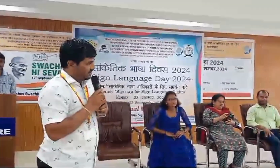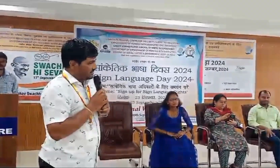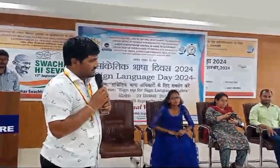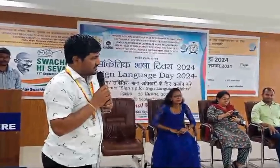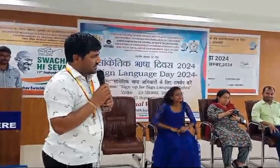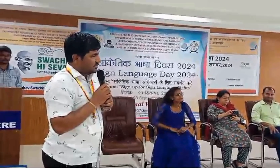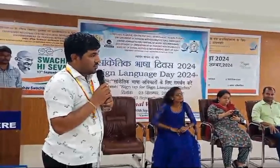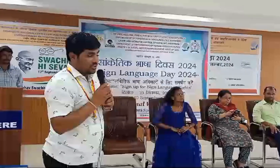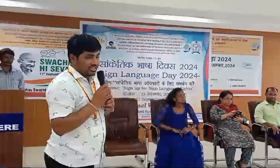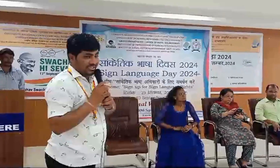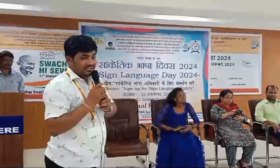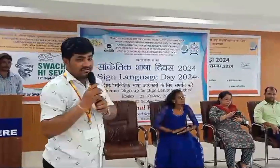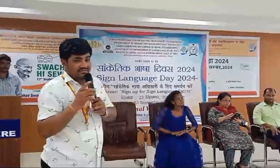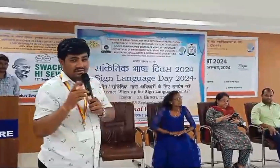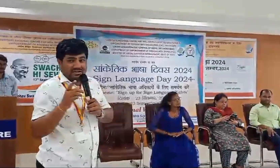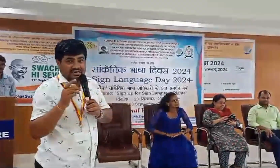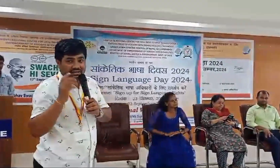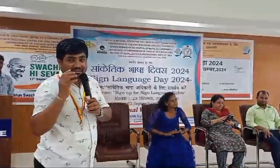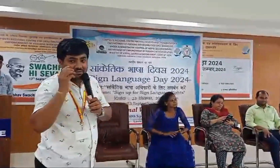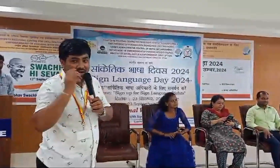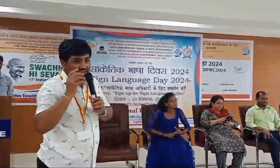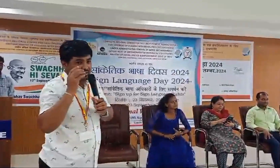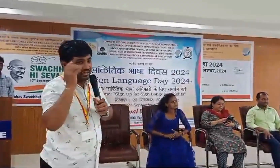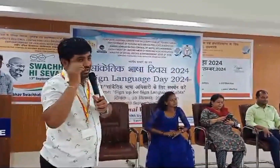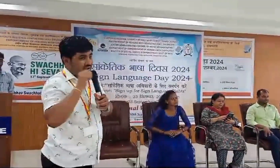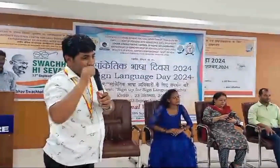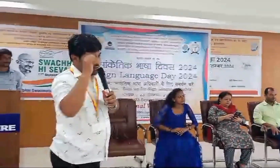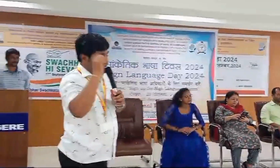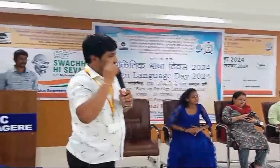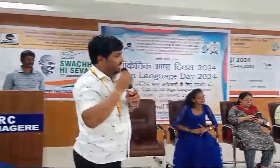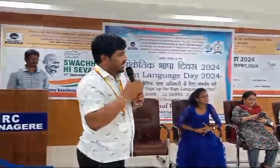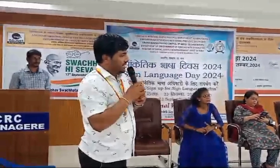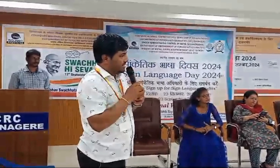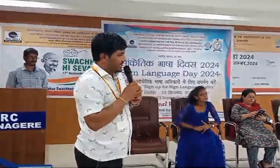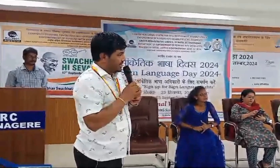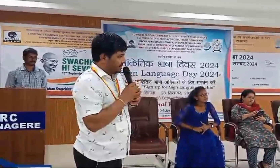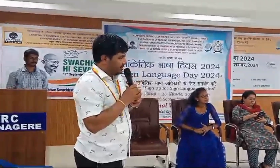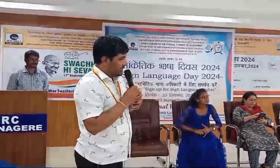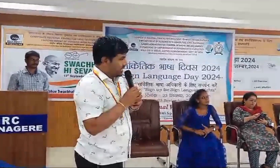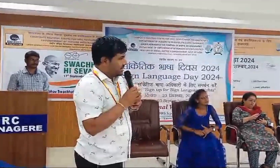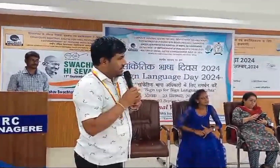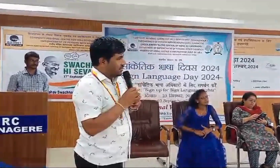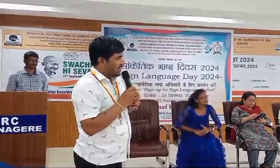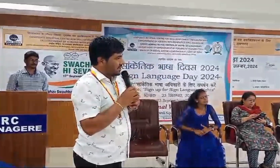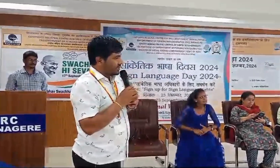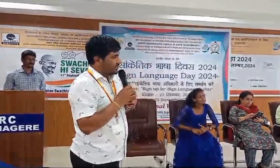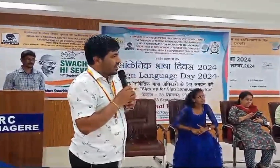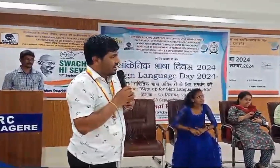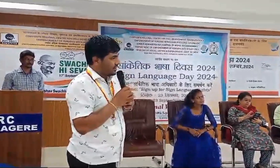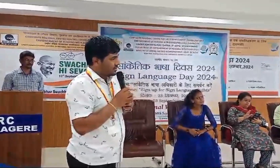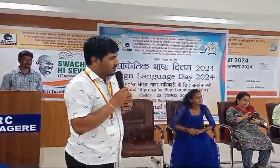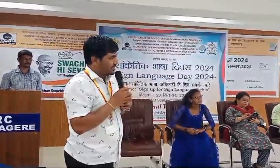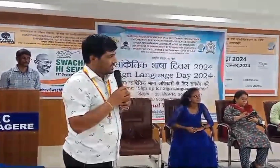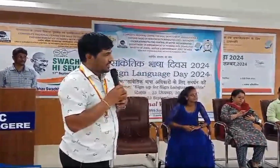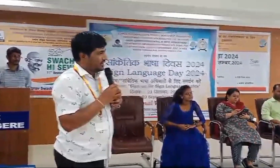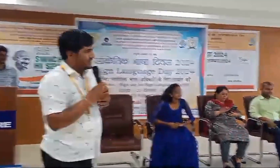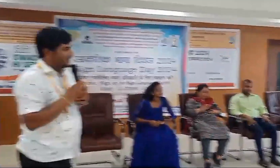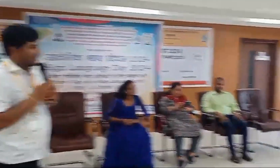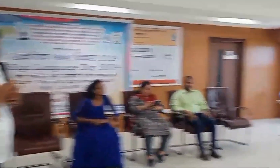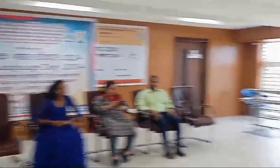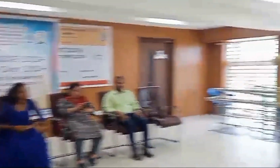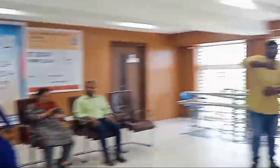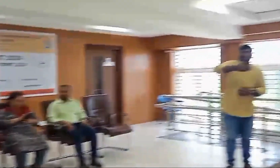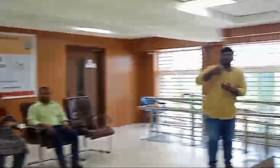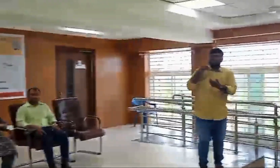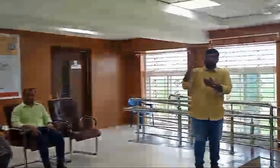ಲ್ಯಾಂಗ್ವೇಜ್ ಮೋದಿಜಿ, ಭಾರತದಲ್ಲಿ ಮೋದಿಜಿ ಇಂಡಿಯನ್ ಸೈನ್ ಲ್ಯಾಂಗ್ವೇಜ್ ಬಗ್ಗೆ ಬಹಳಷ್ಟು ಅವೇರ್ನೆಸ್ ಮೂಡಿಸ್ತಾ ಇದ್ದಾರೆ.